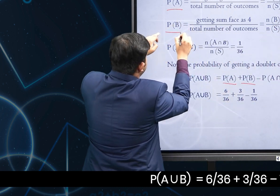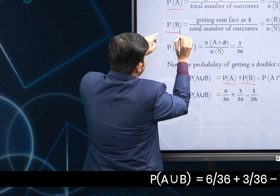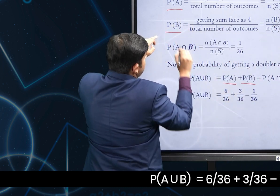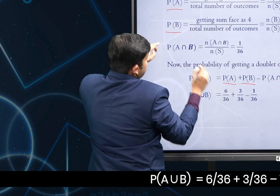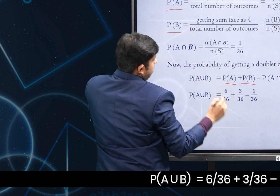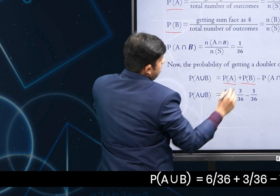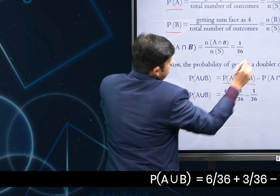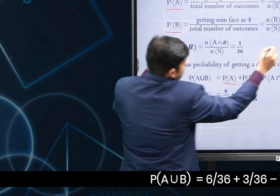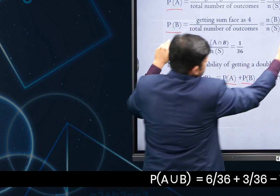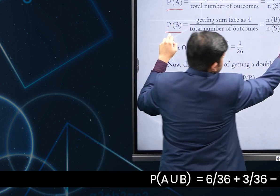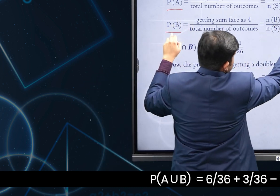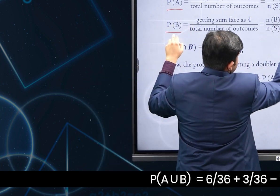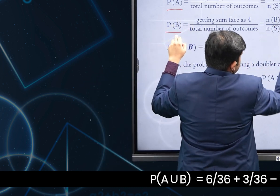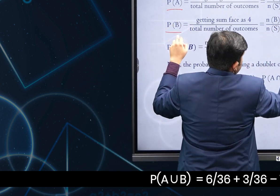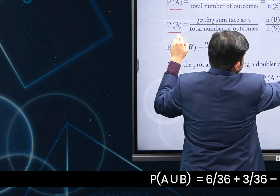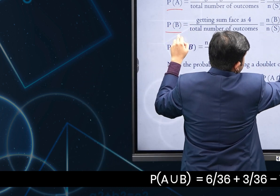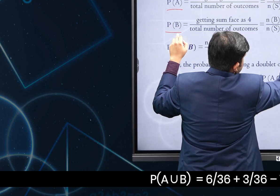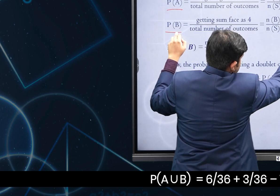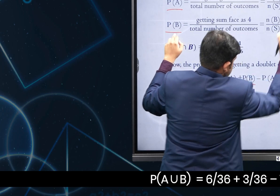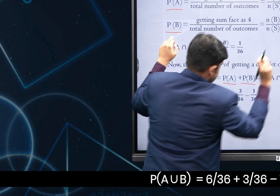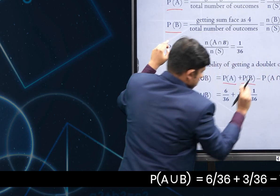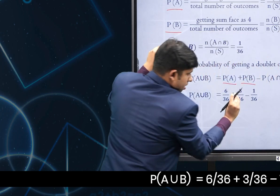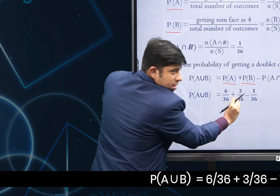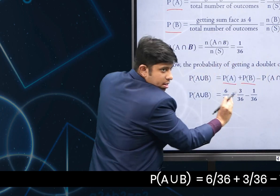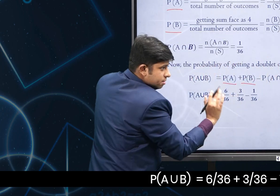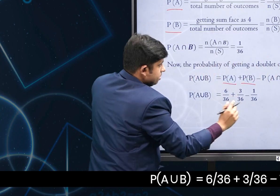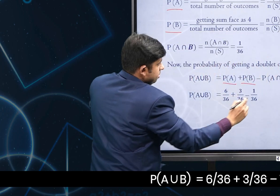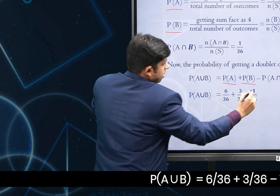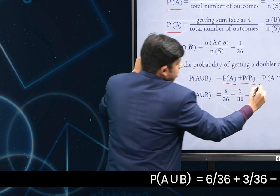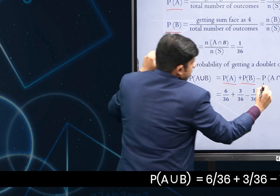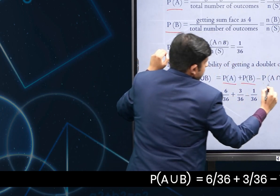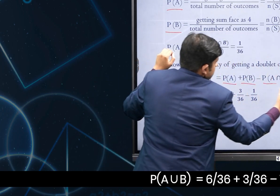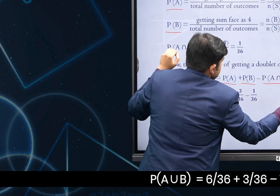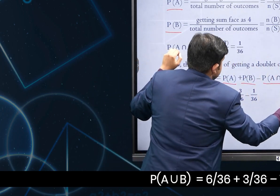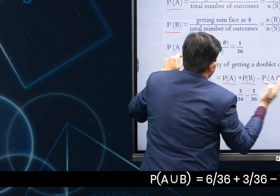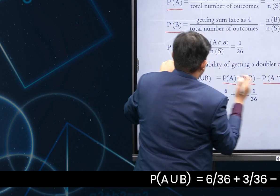கீழ்கோடு 36 கழித்தல் 1 கீழ்கோடு 36.